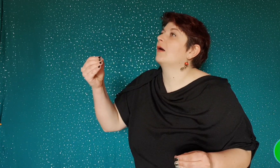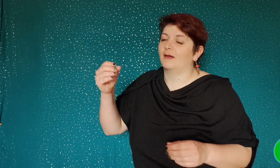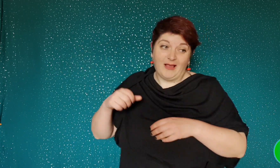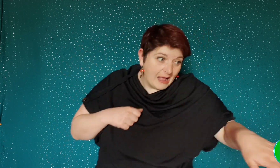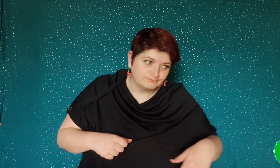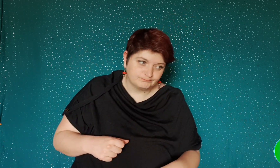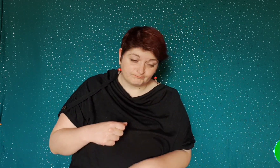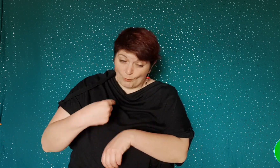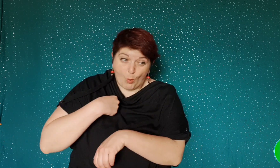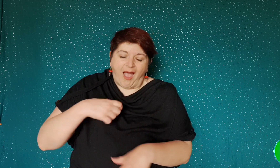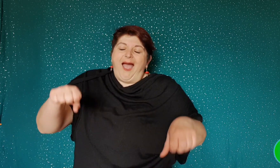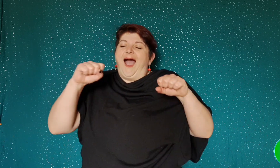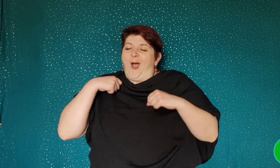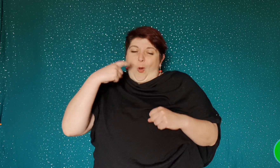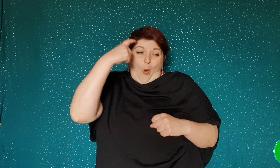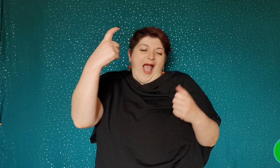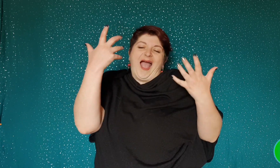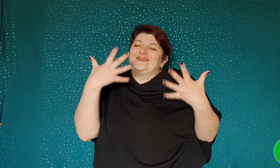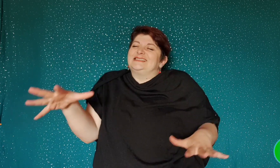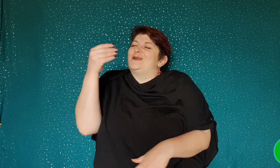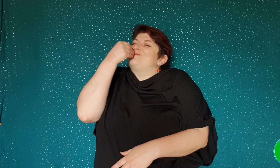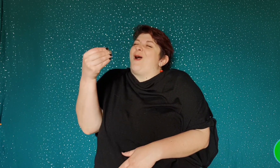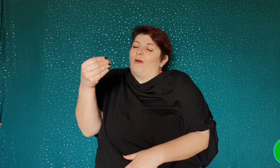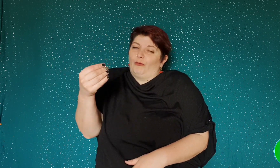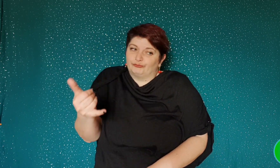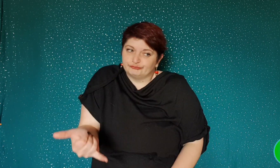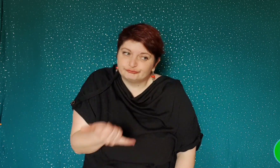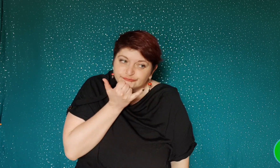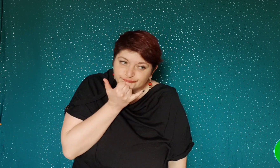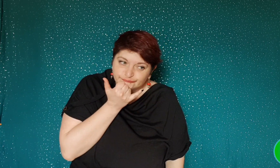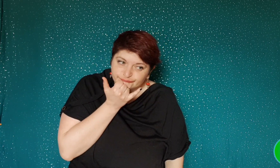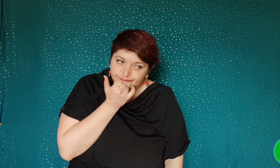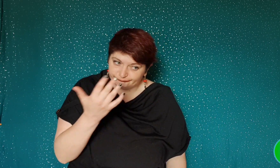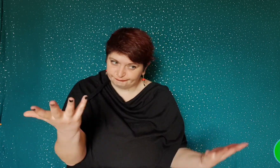Enfin tranquille, hein, dit Louis. Je le croyais, dit grand-père.